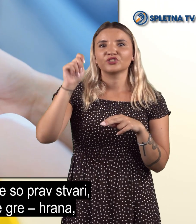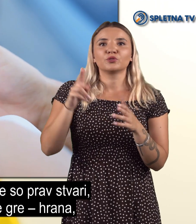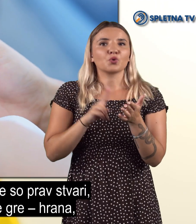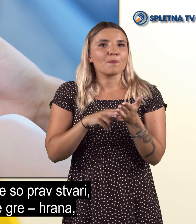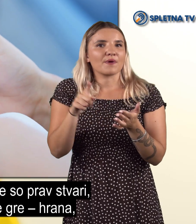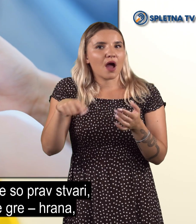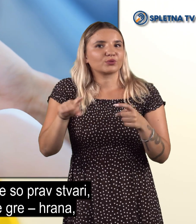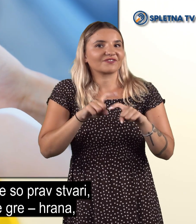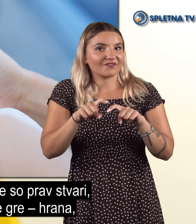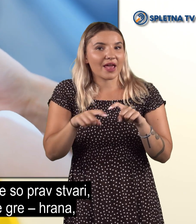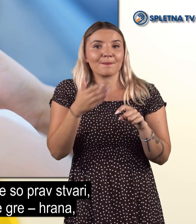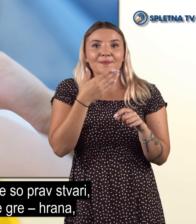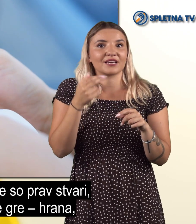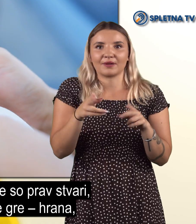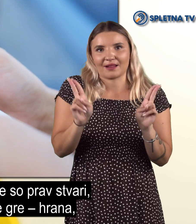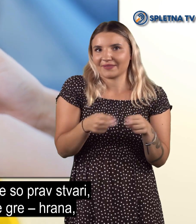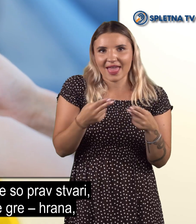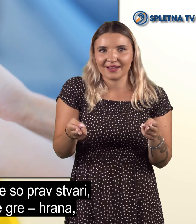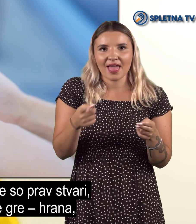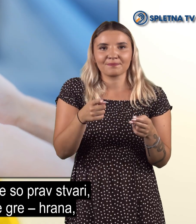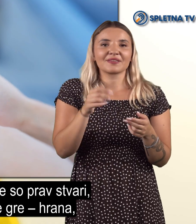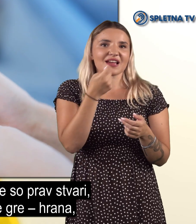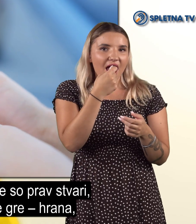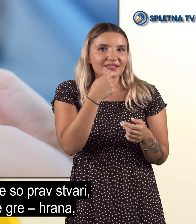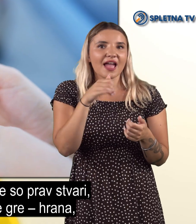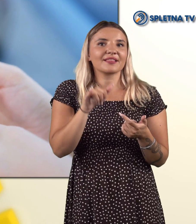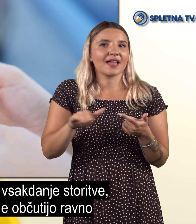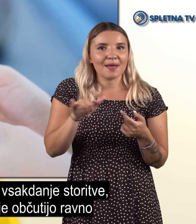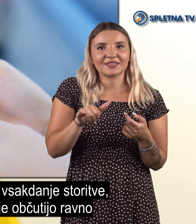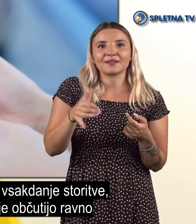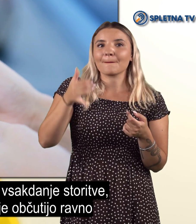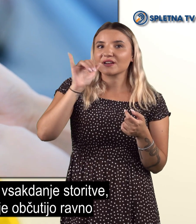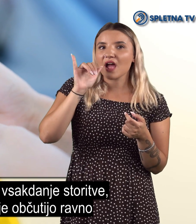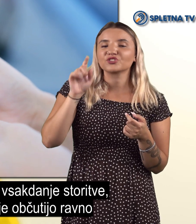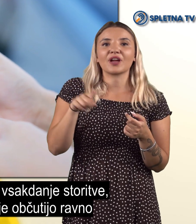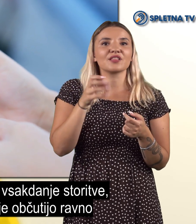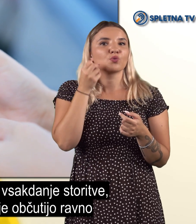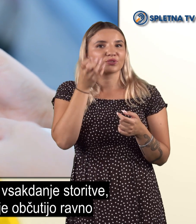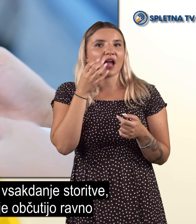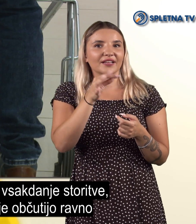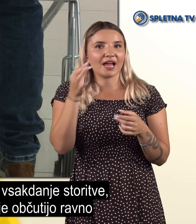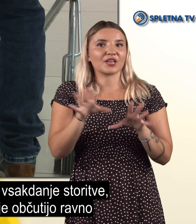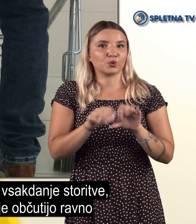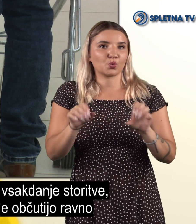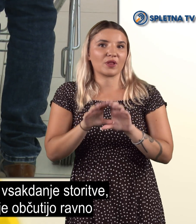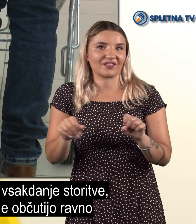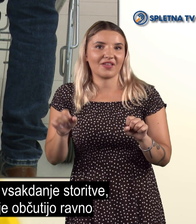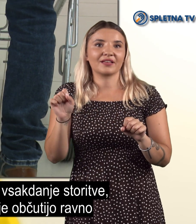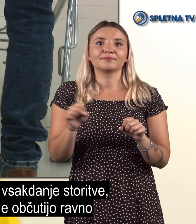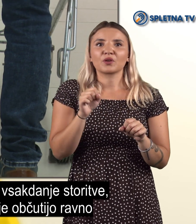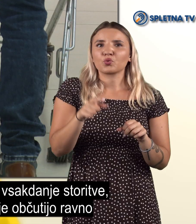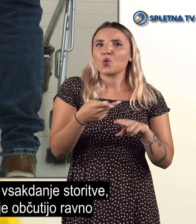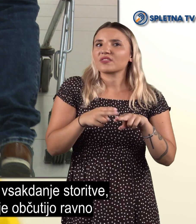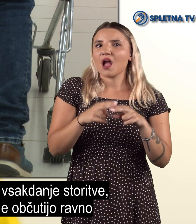Najbolj podražene so prav stvari, brez katerih ne gre. Hrana, najemnine, pijača in vsakdanje